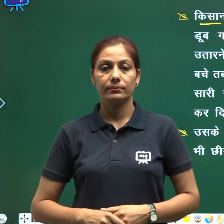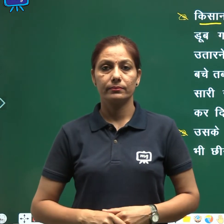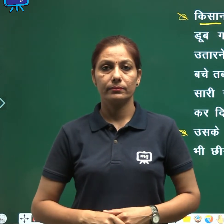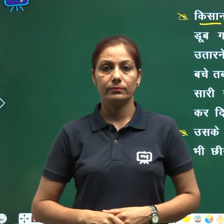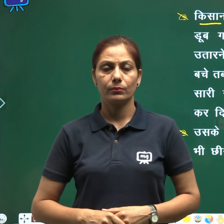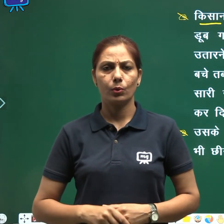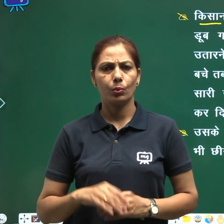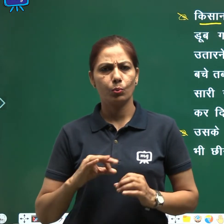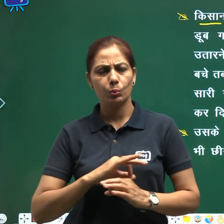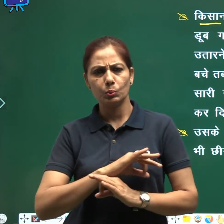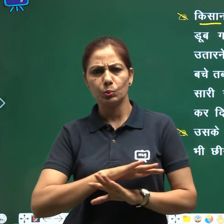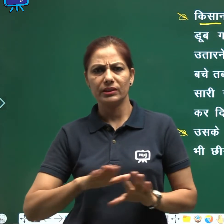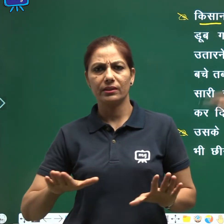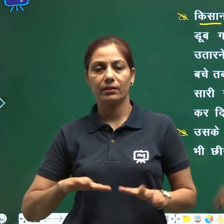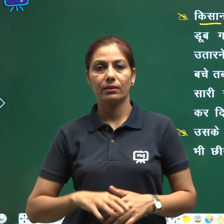पूरी तरह